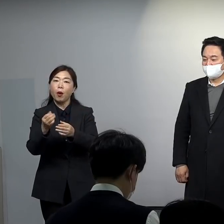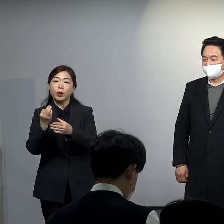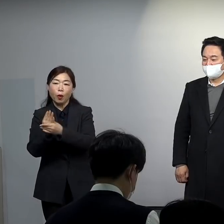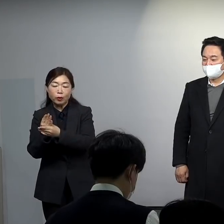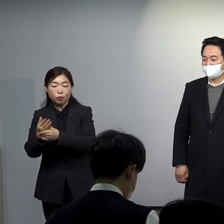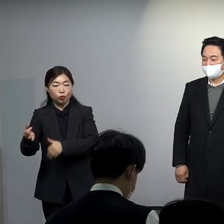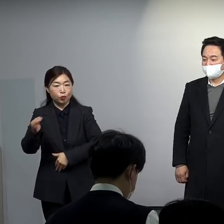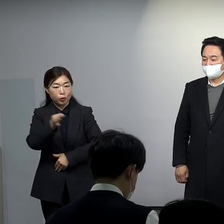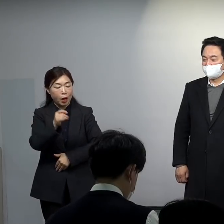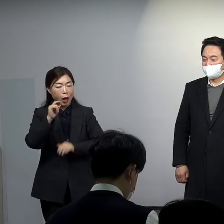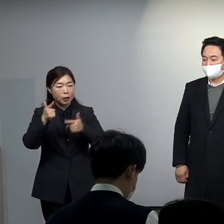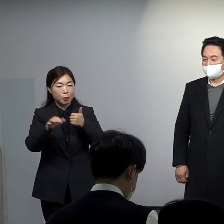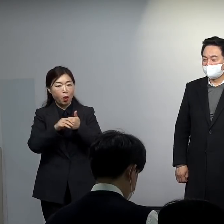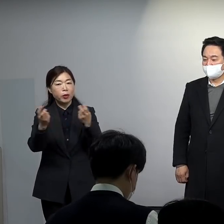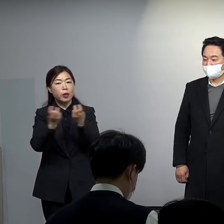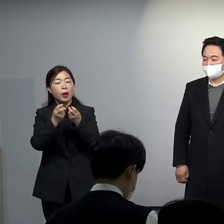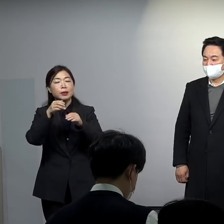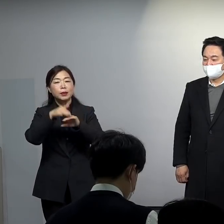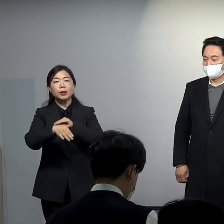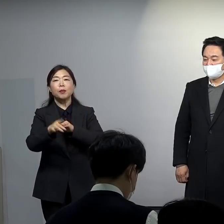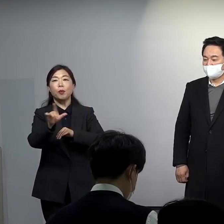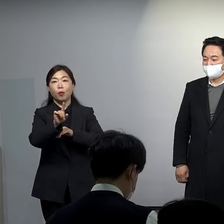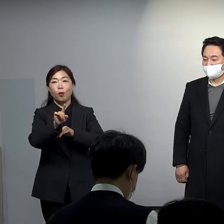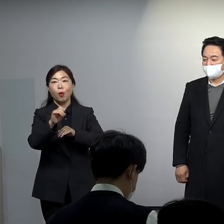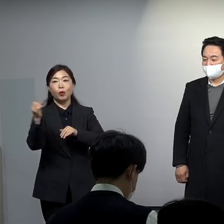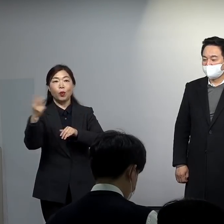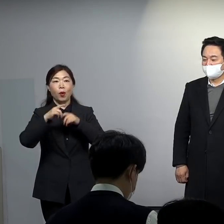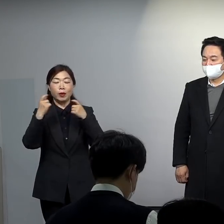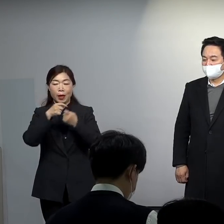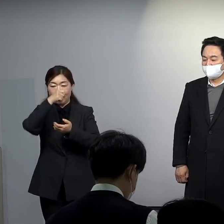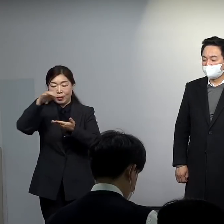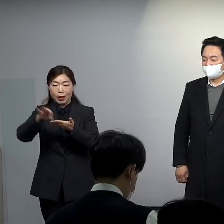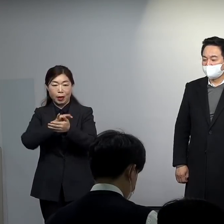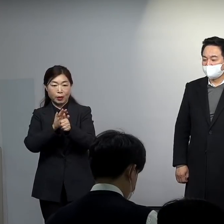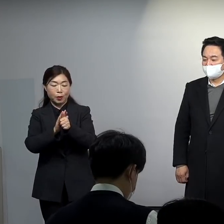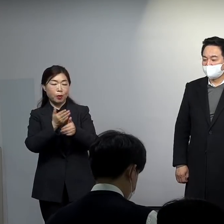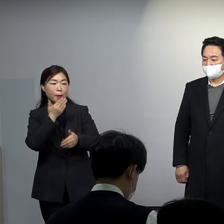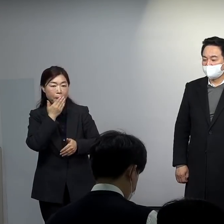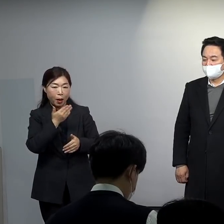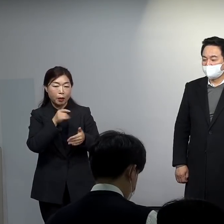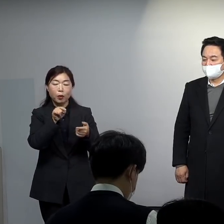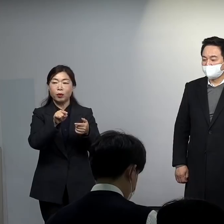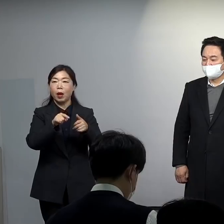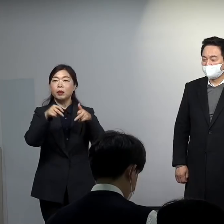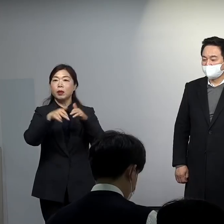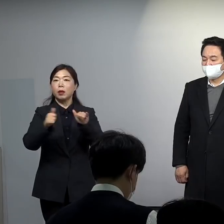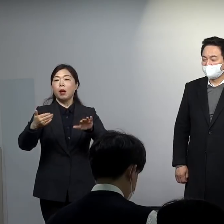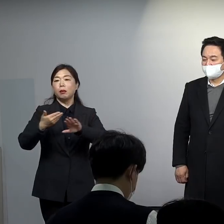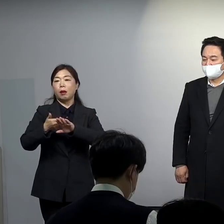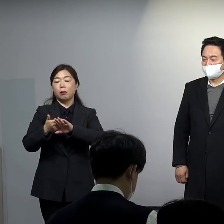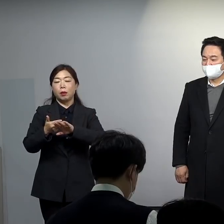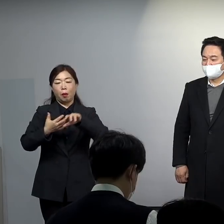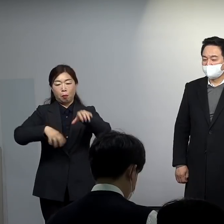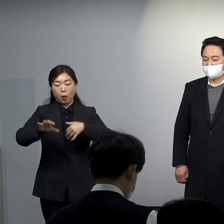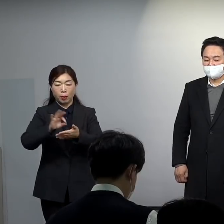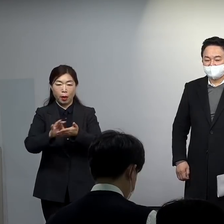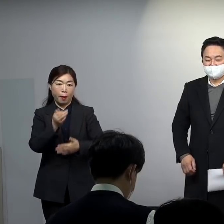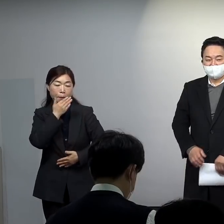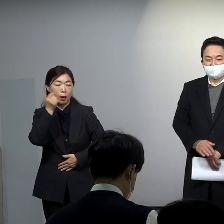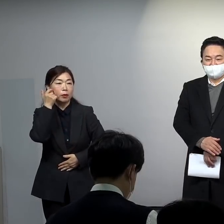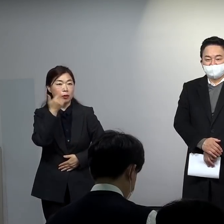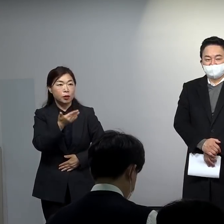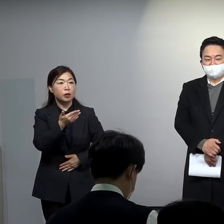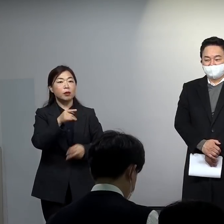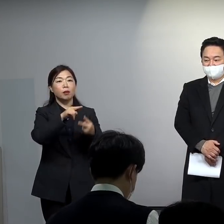건지 아니면 뭐 어떤 형태로 하는 건지 하고 그리고 또 그 개인 예산으로 지원이 됐을 때 이거를 장애인들이 다른 데도 쓸 수 있는 건지